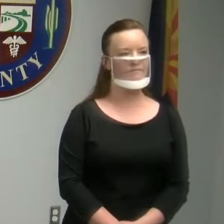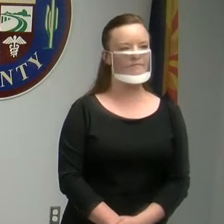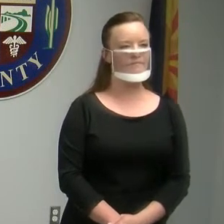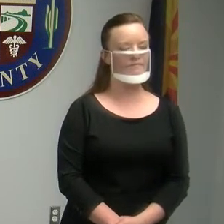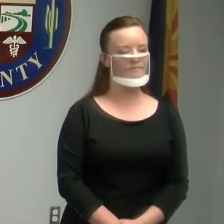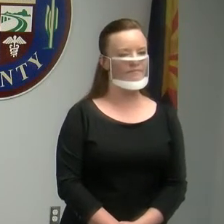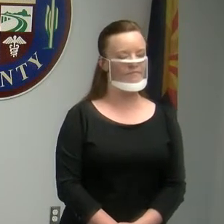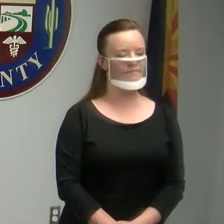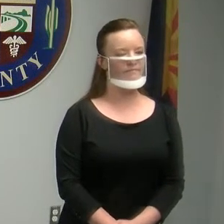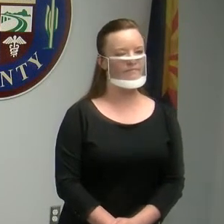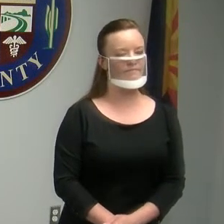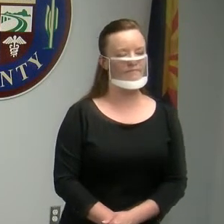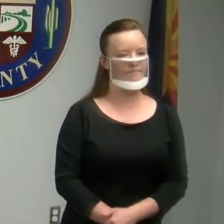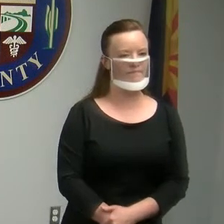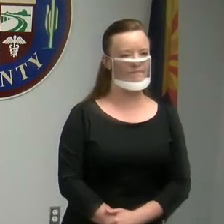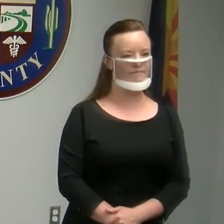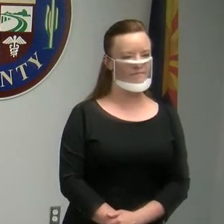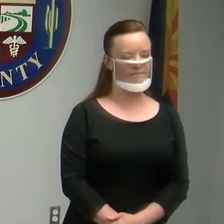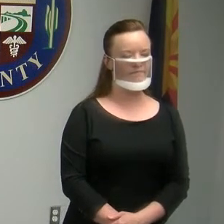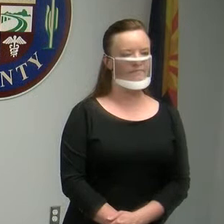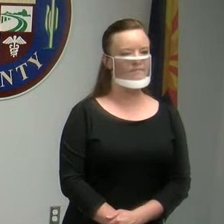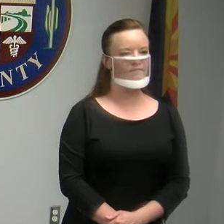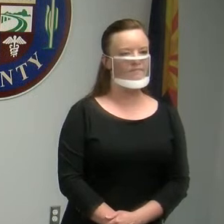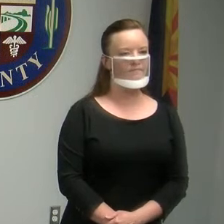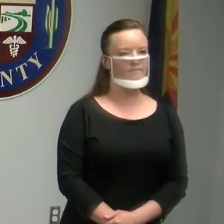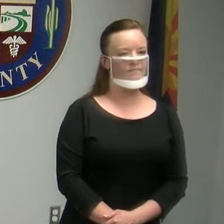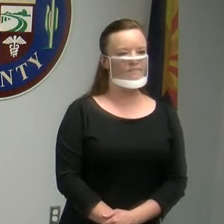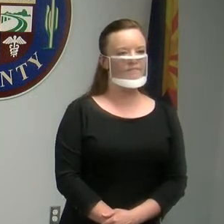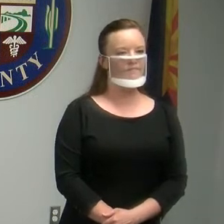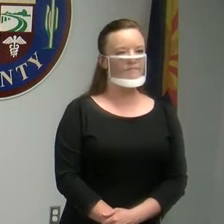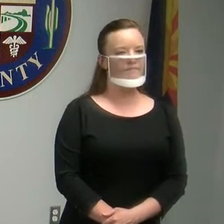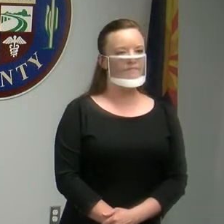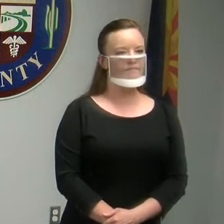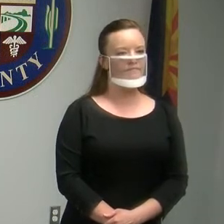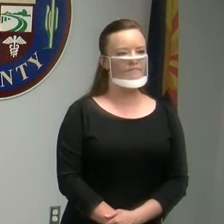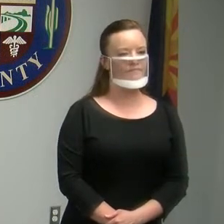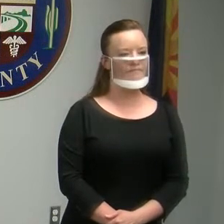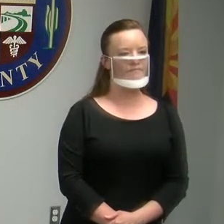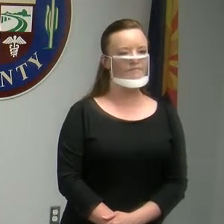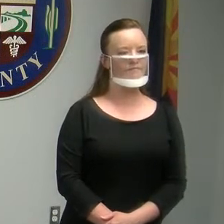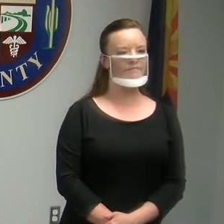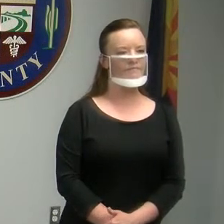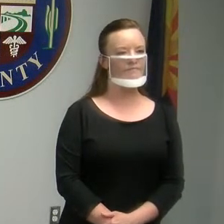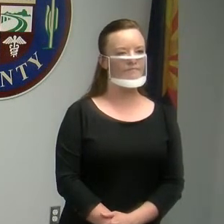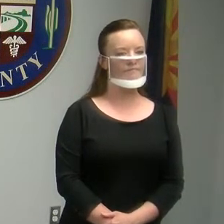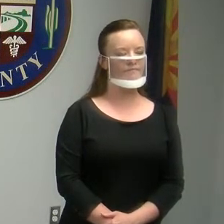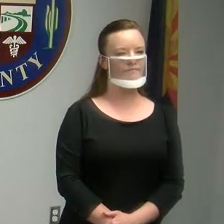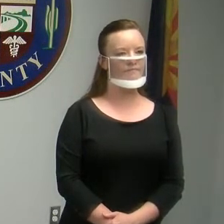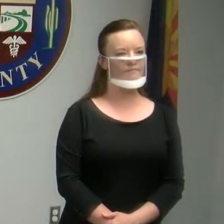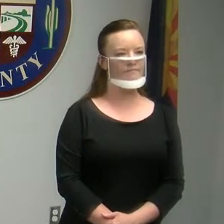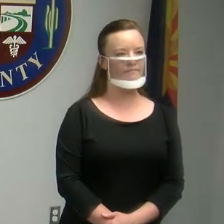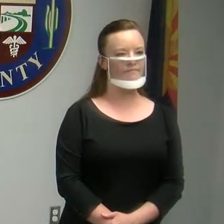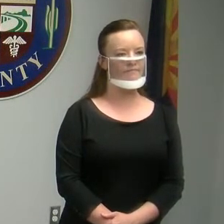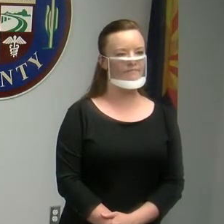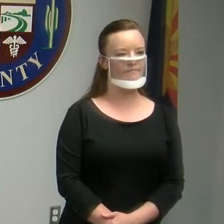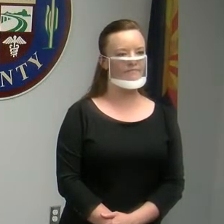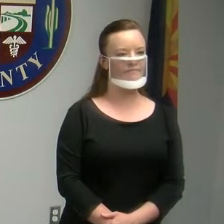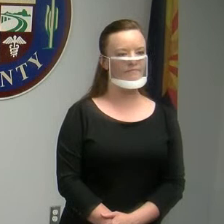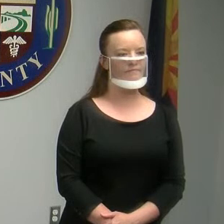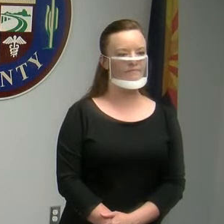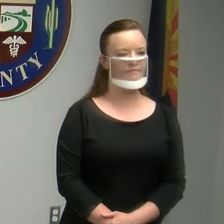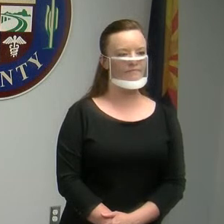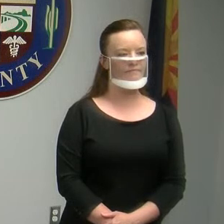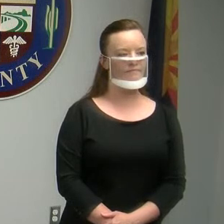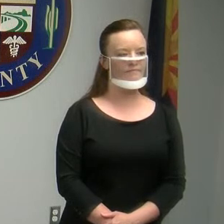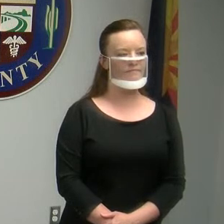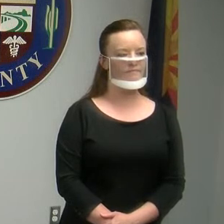se haya hecho la prueba para verificar también el resultado. Bueno, y ese número que cuando no contamos las llamadas no se cuenta 2